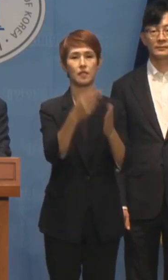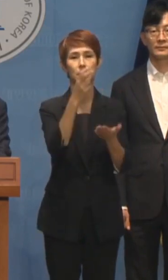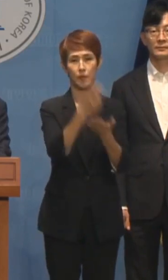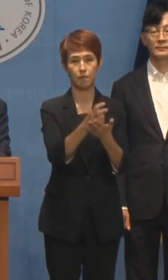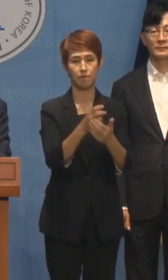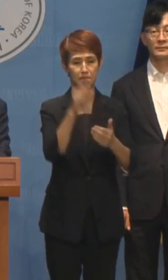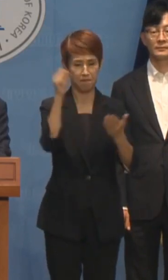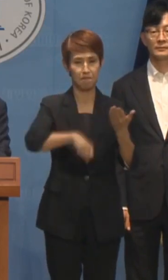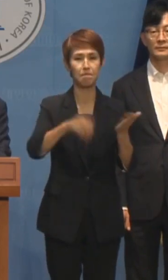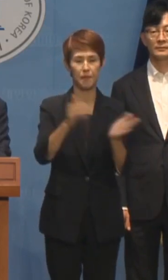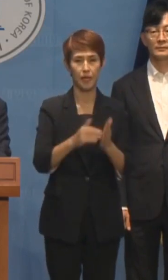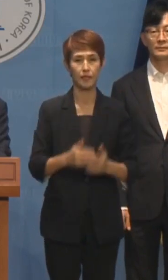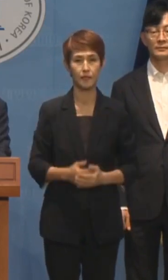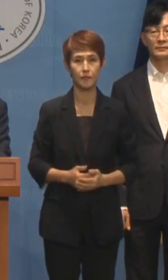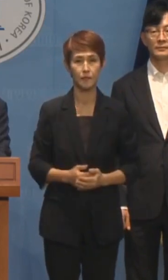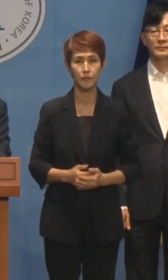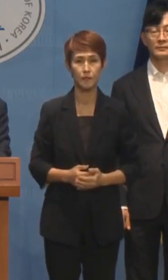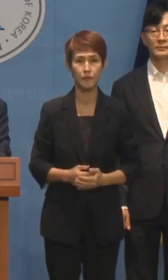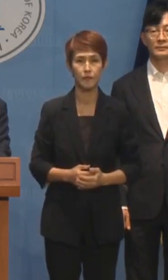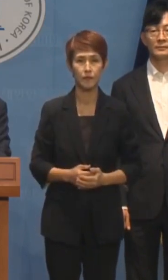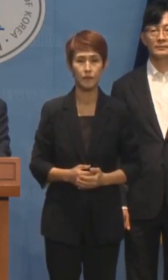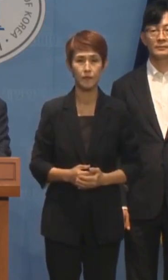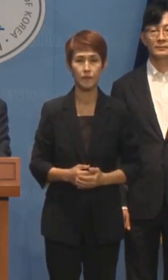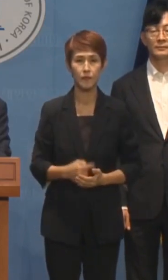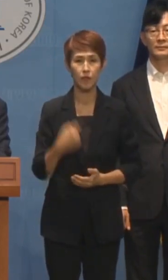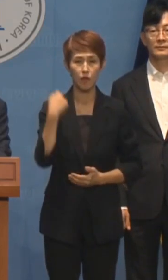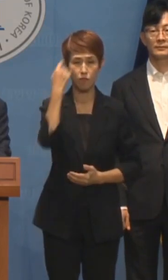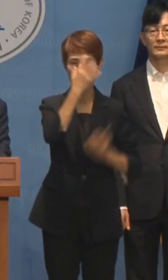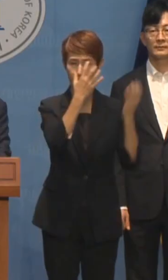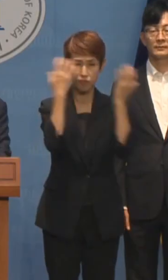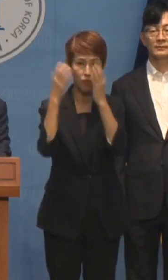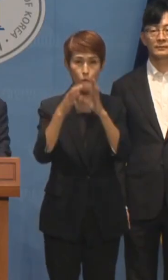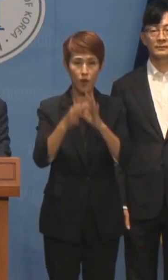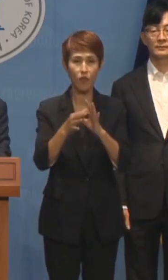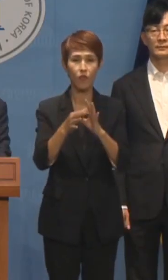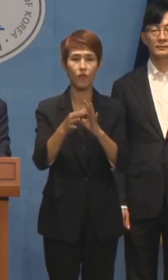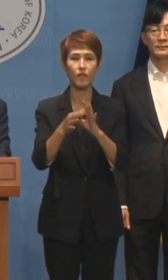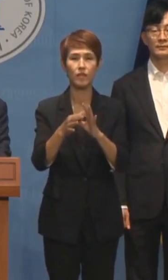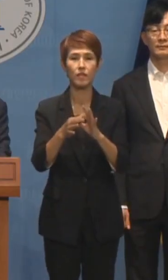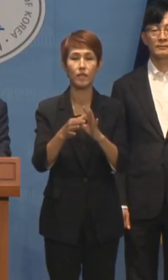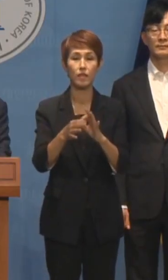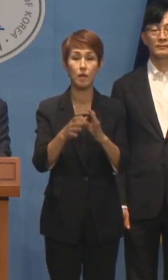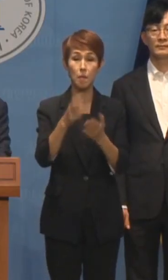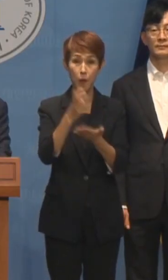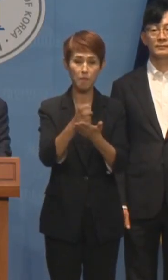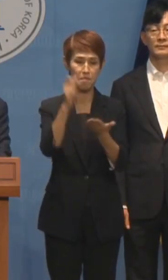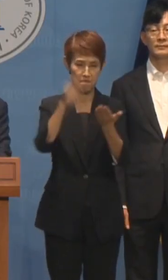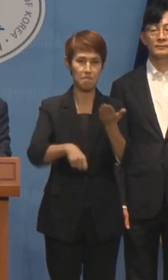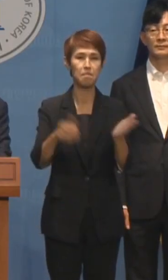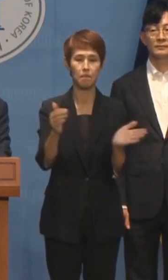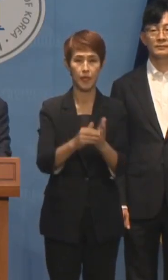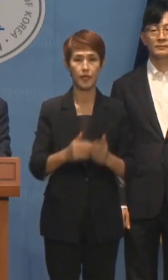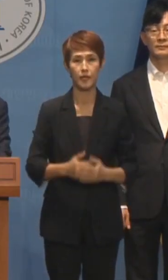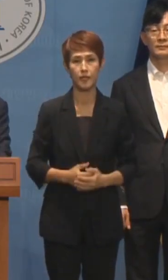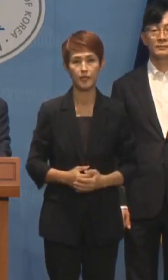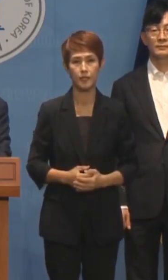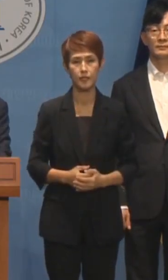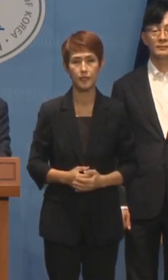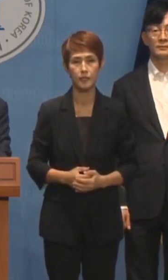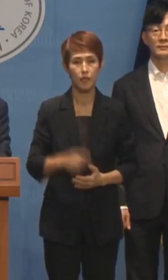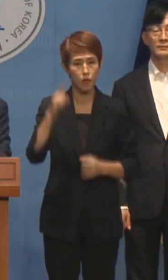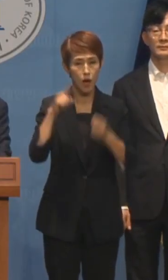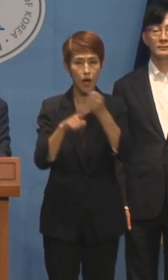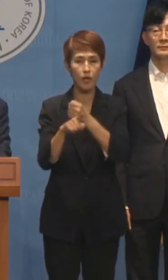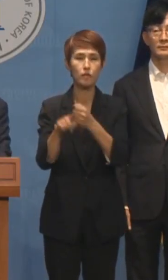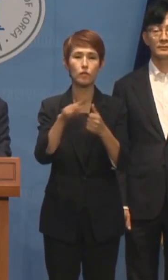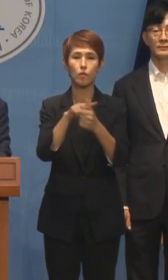법제사법위원회에서도 딥페이크 범죄 처벌 강화 법안을 신속하게 통과시킨 바 있습니다. 또한